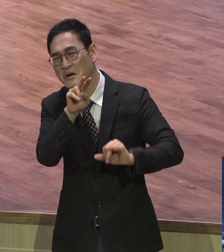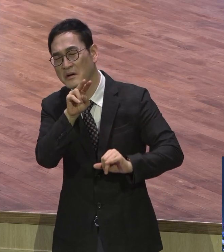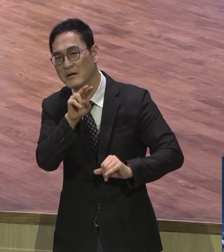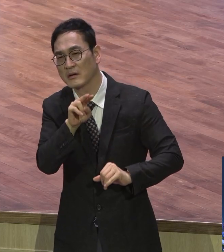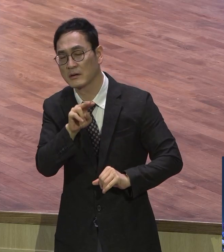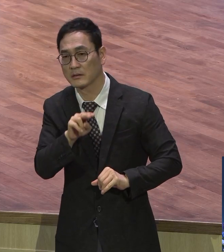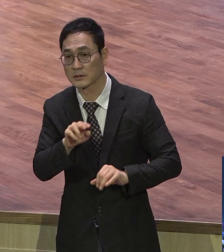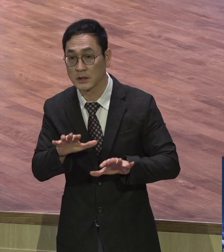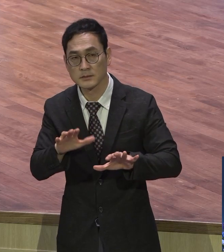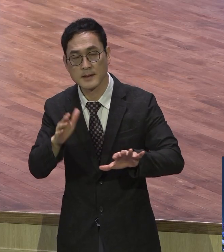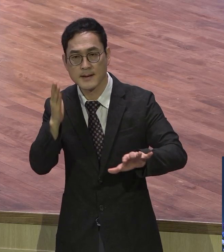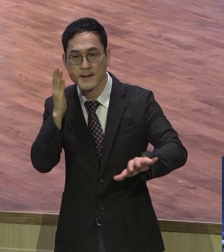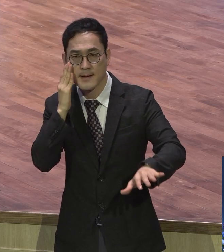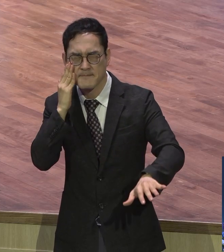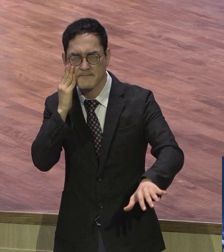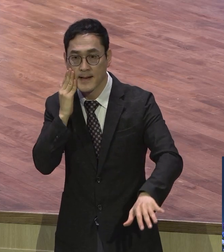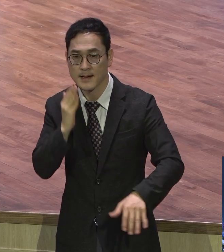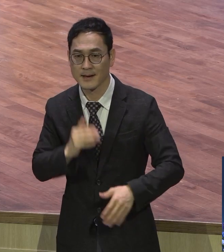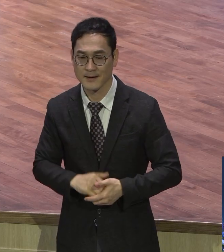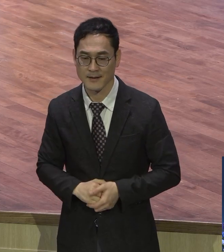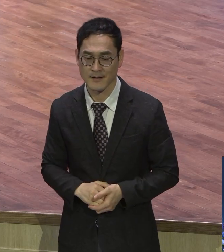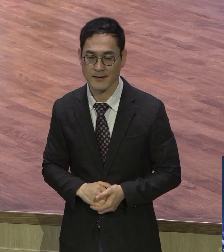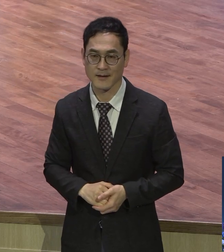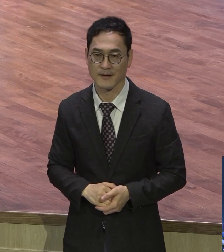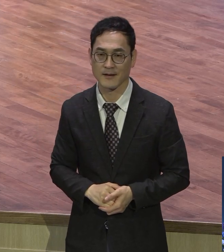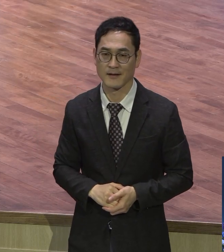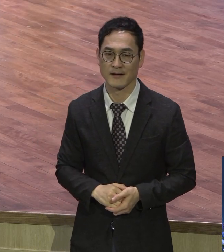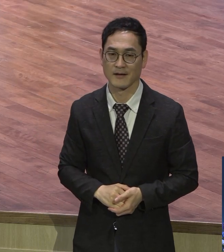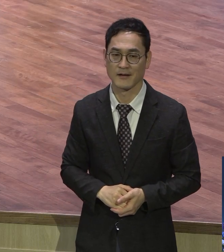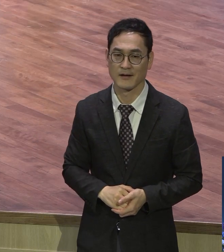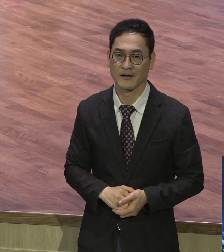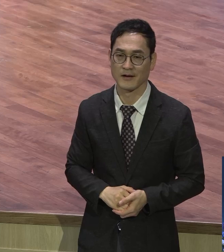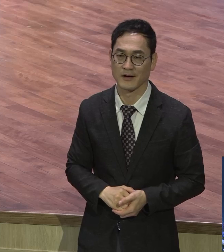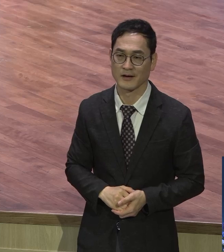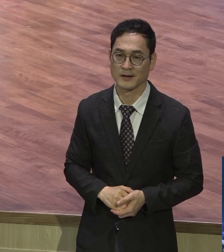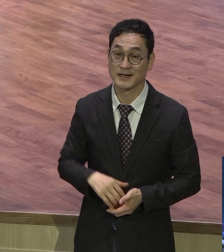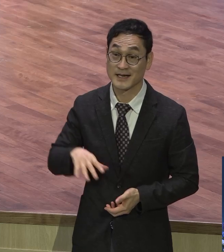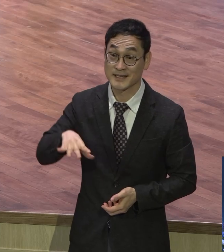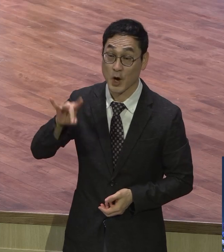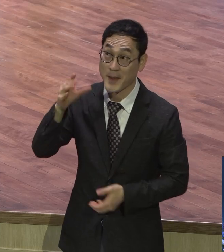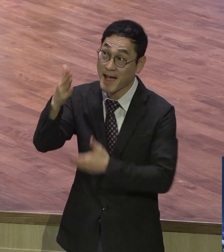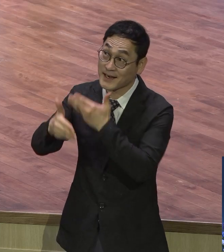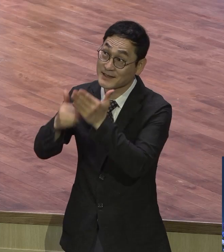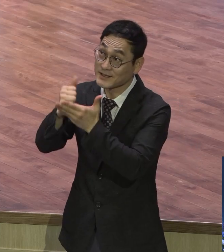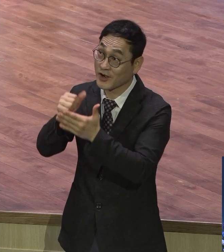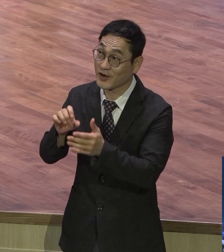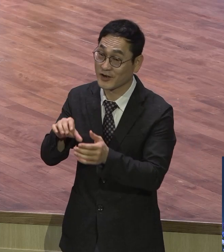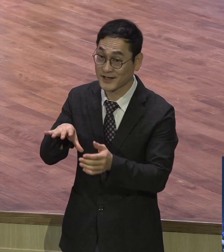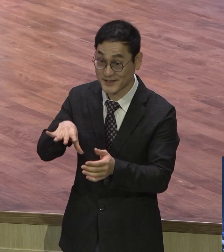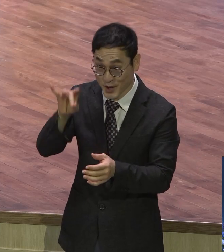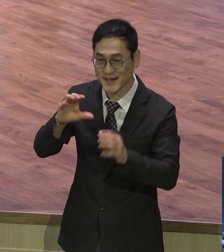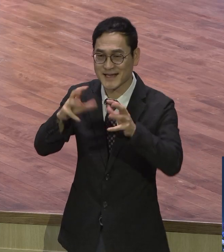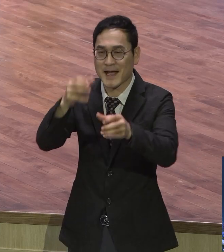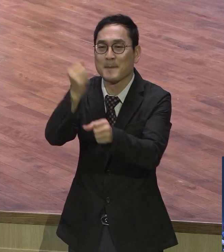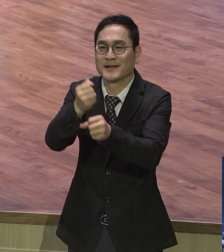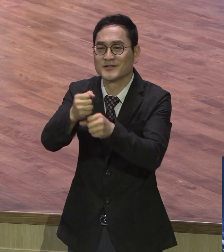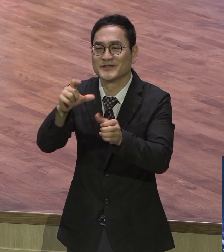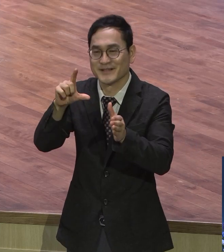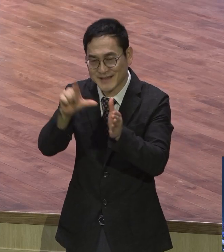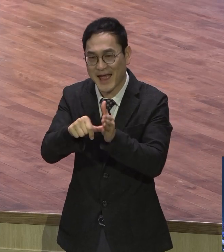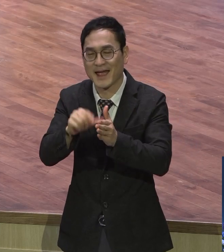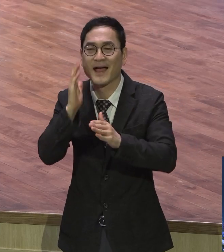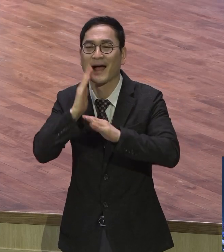색깔이 말이죠. 창조 색깔 같아요. 느낌이. 창조적인 색깔처럼 파란 것도 아니고